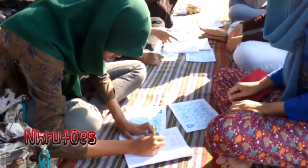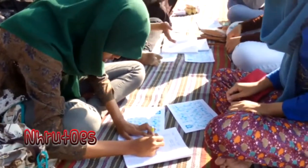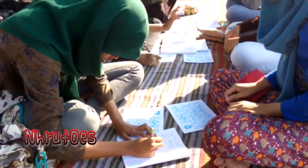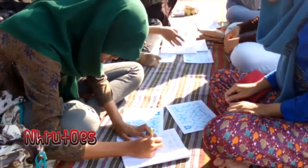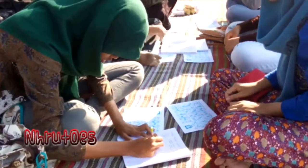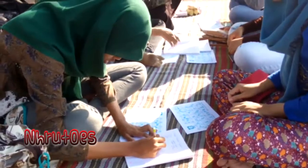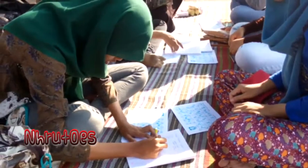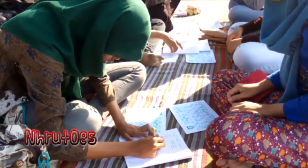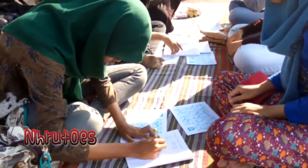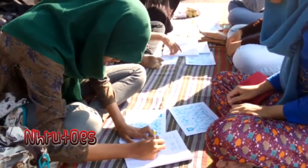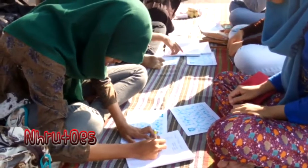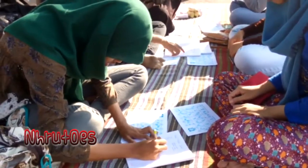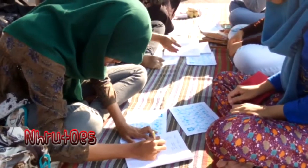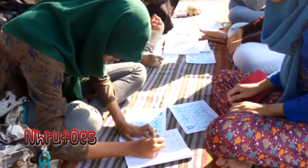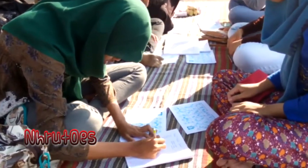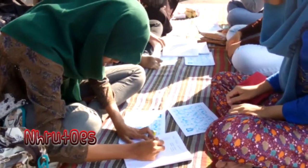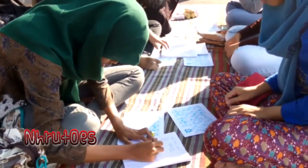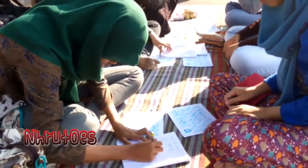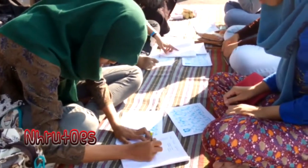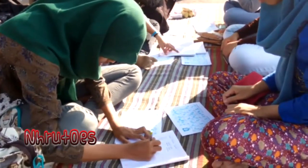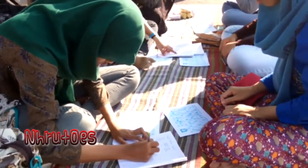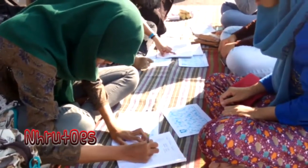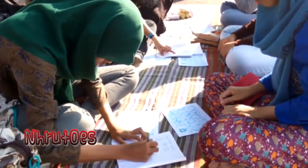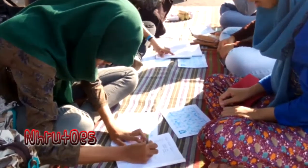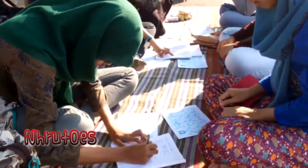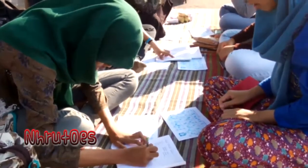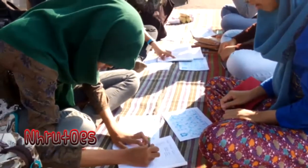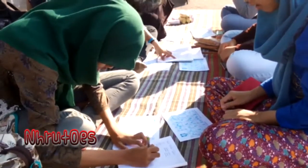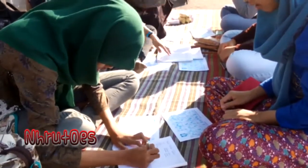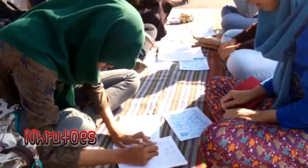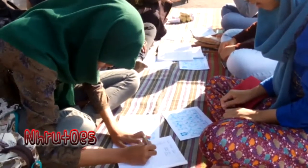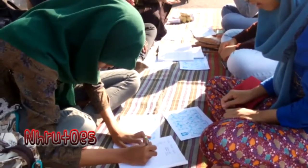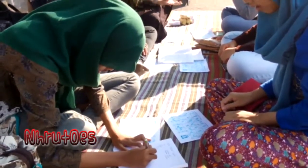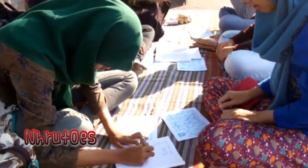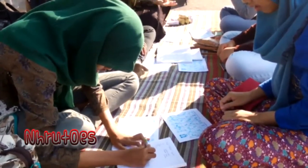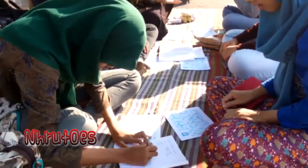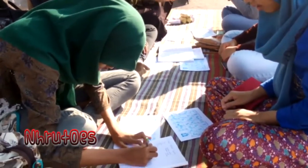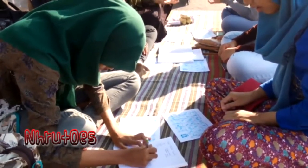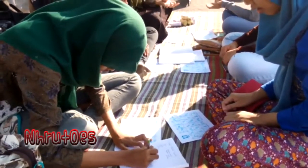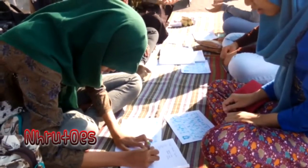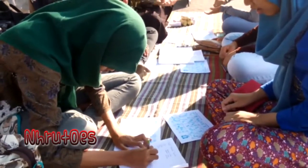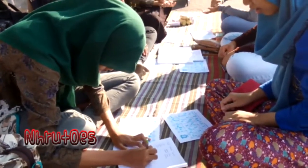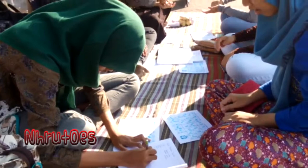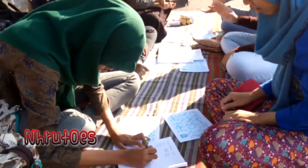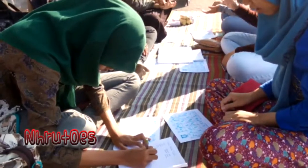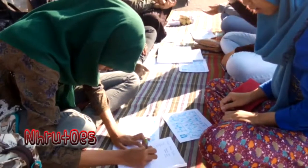Dari teman di Fabel sendiri maupun dari pemerintah sendiri. Masukan juga bisa.